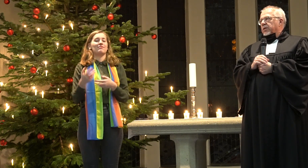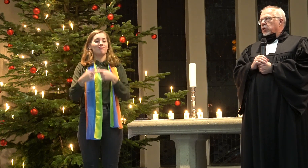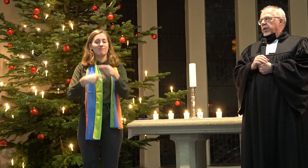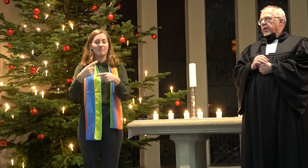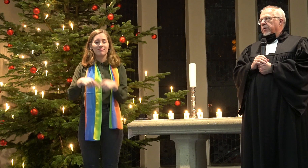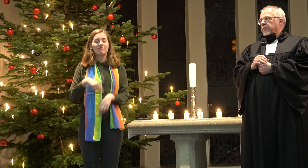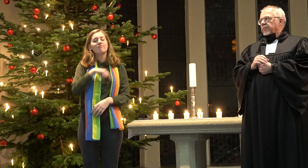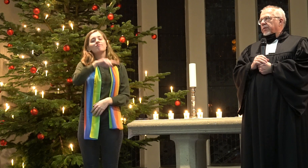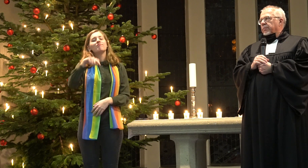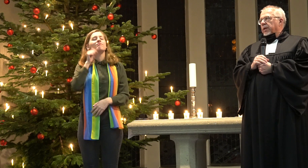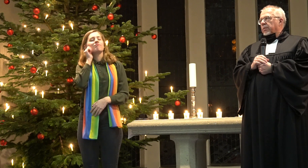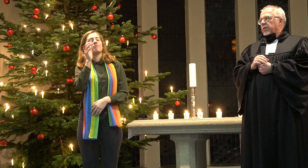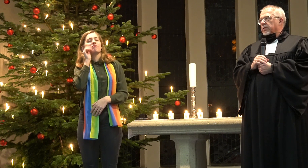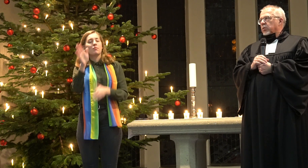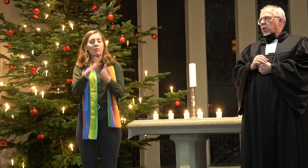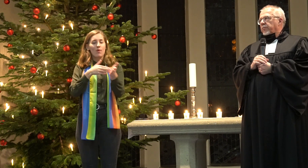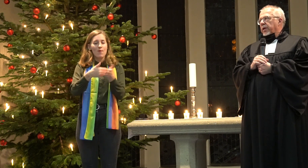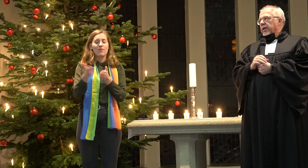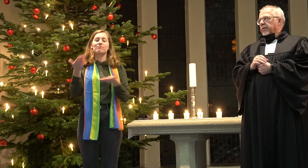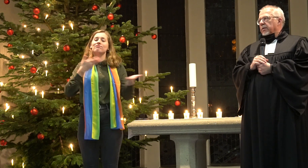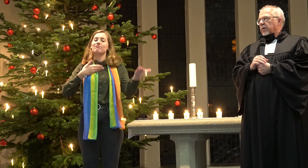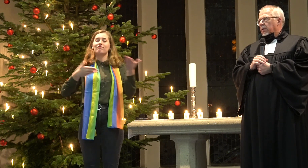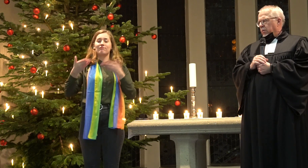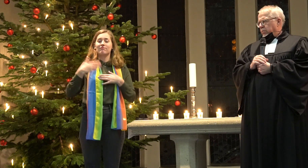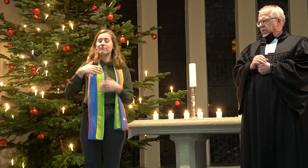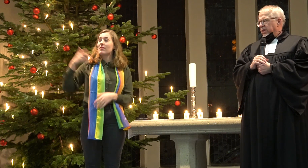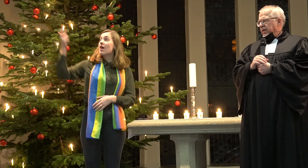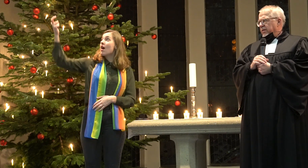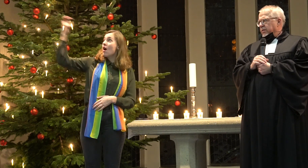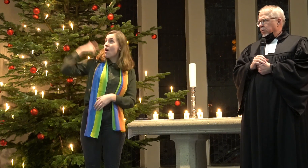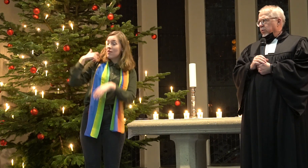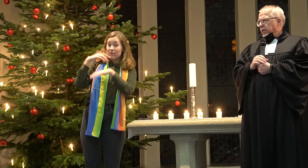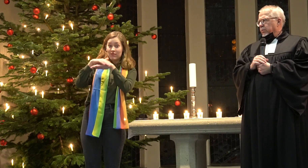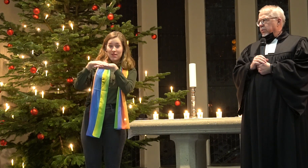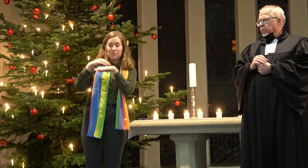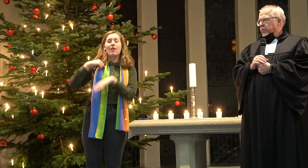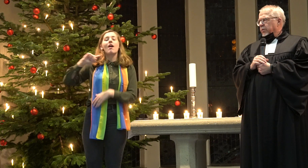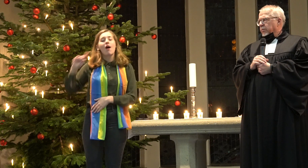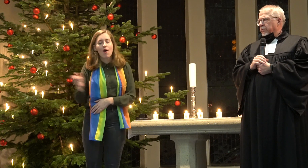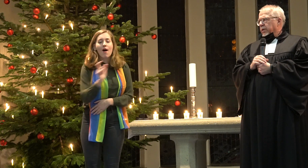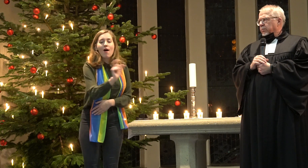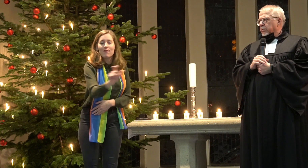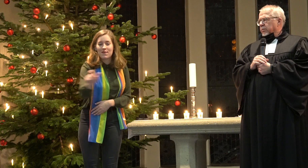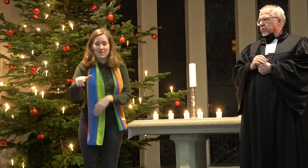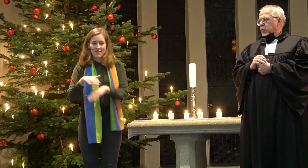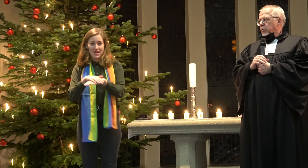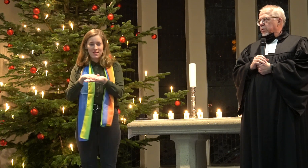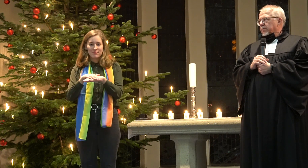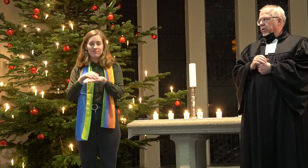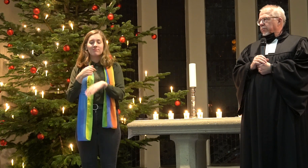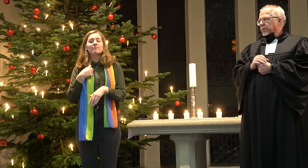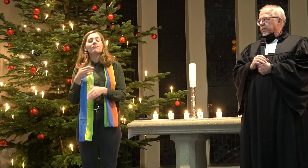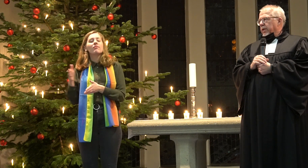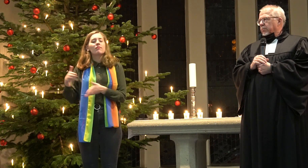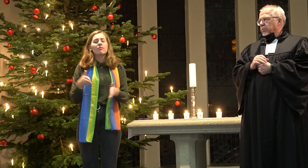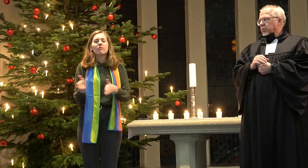Wille geschehe, wie im Himmel, so auf Erden. Unser tägliches Brot gib uns heute und vergib uns unsere Schuld, wie